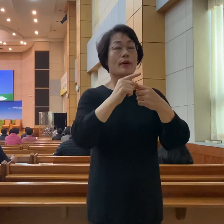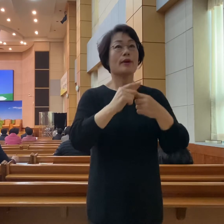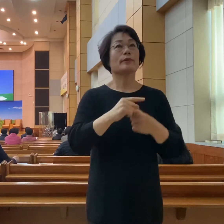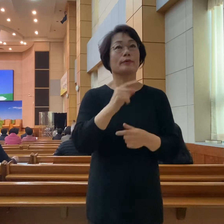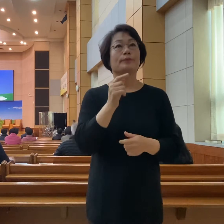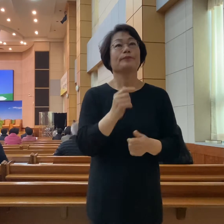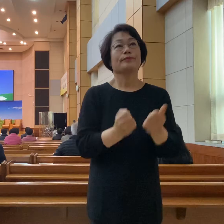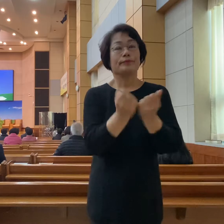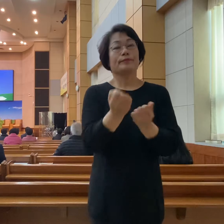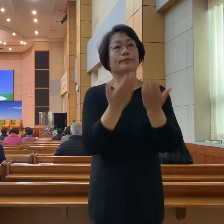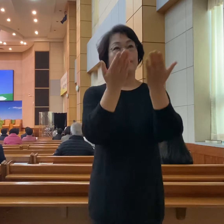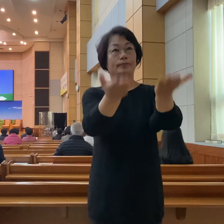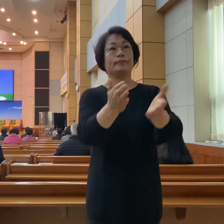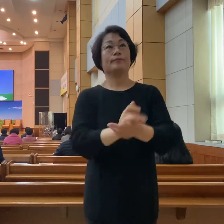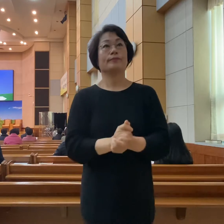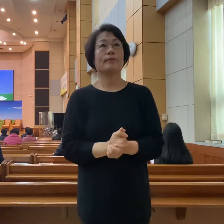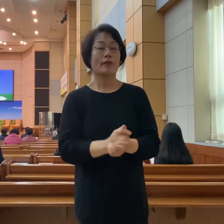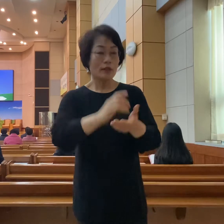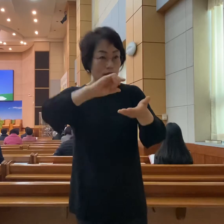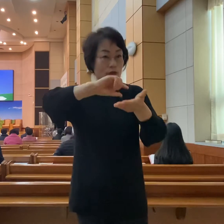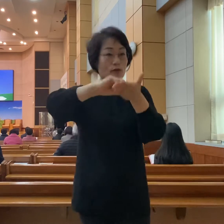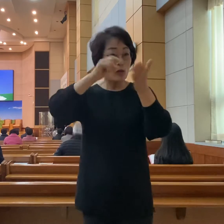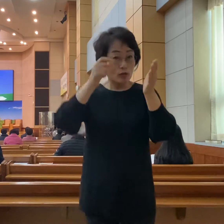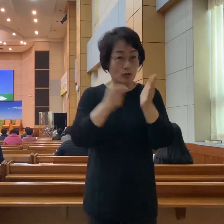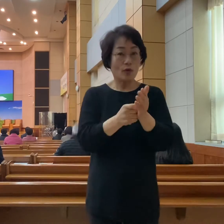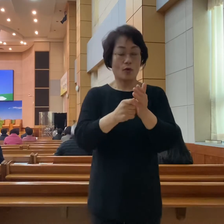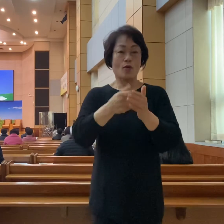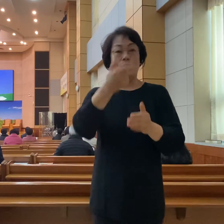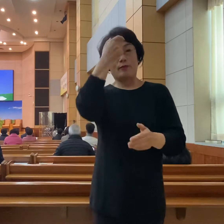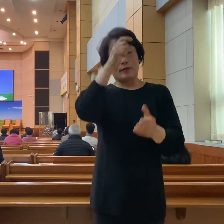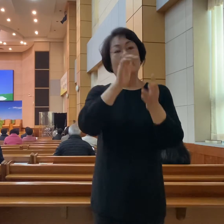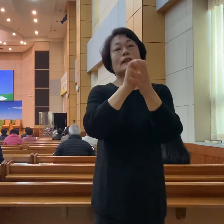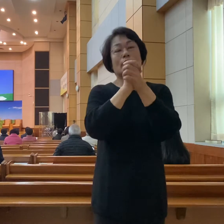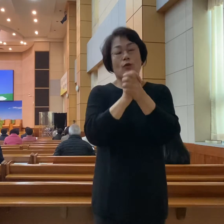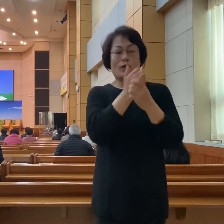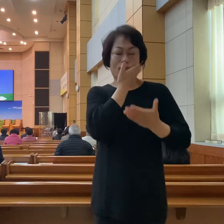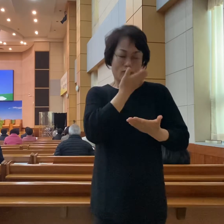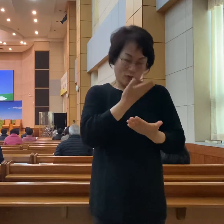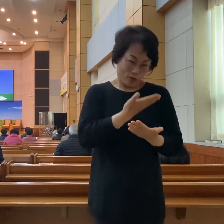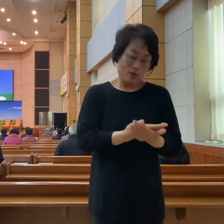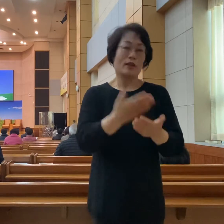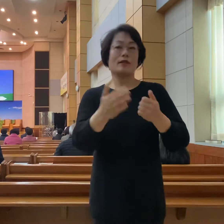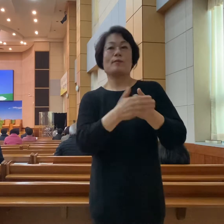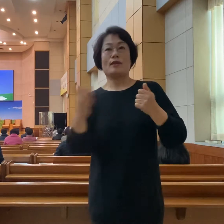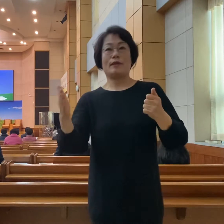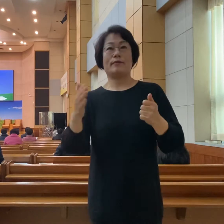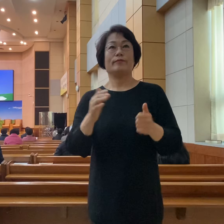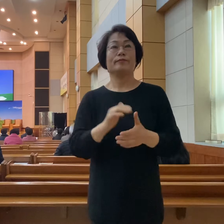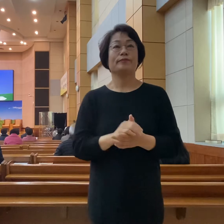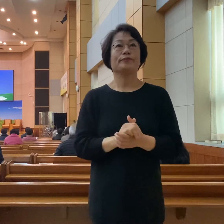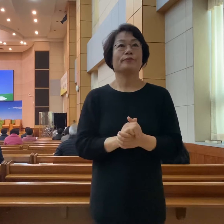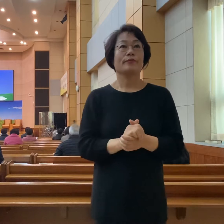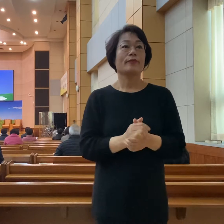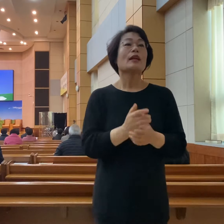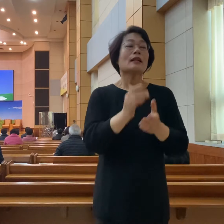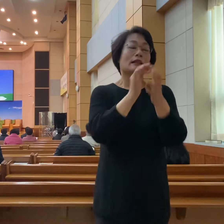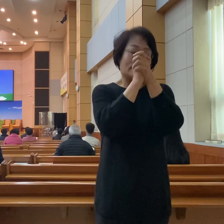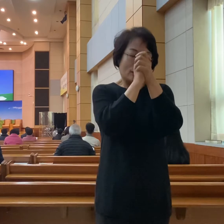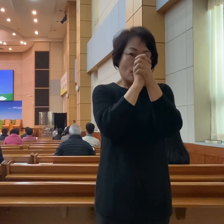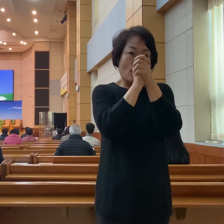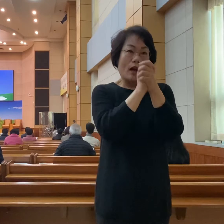생각하도록 하겠습니다. 그만큼 기도가 중요하기 때문에 기도가